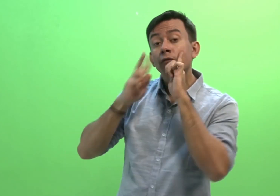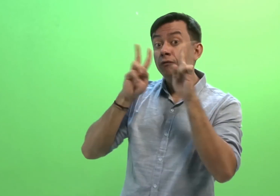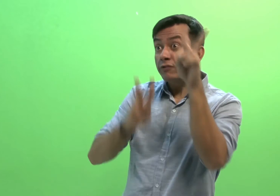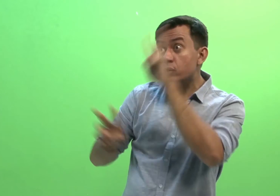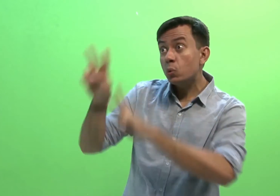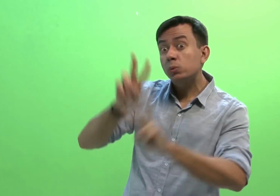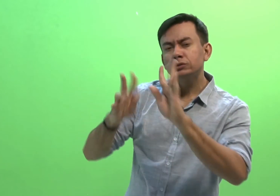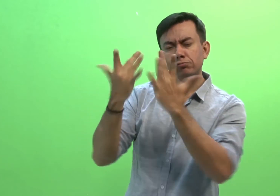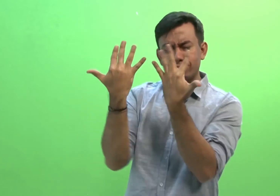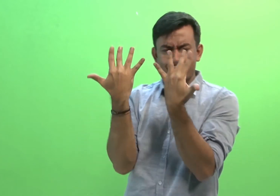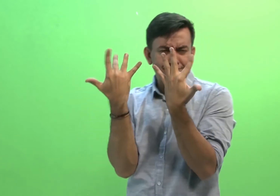com a modalidade visual.